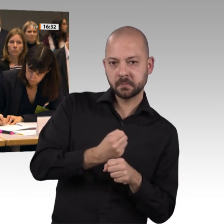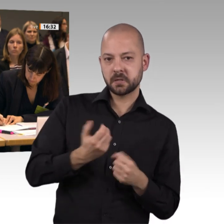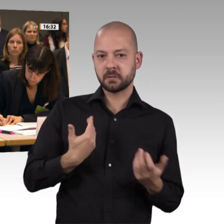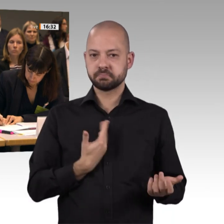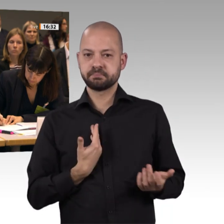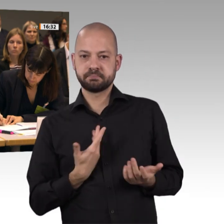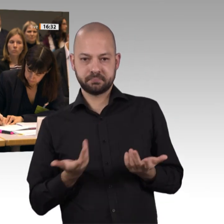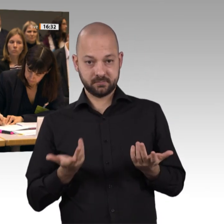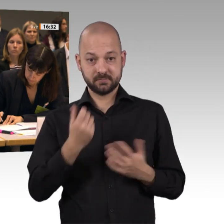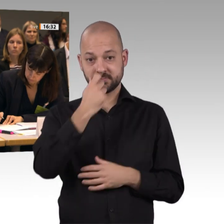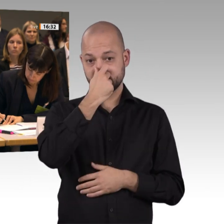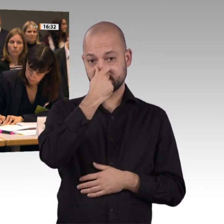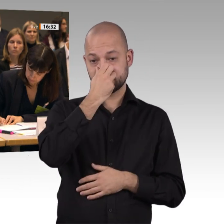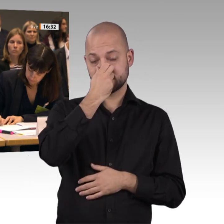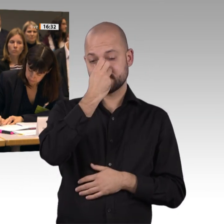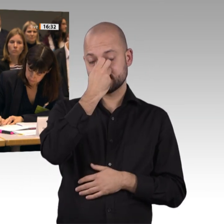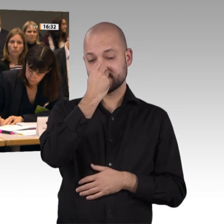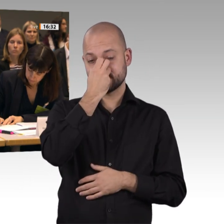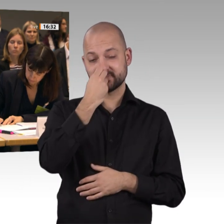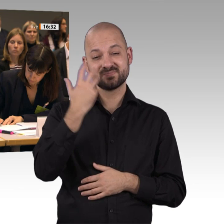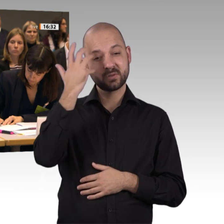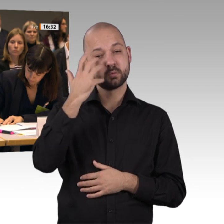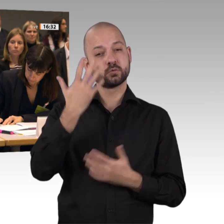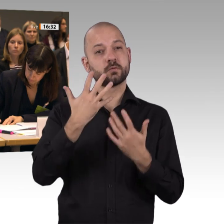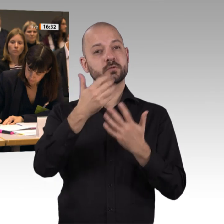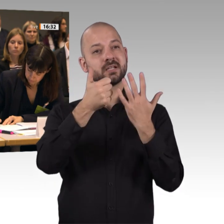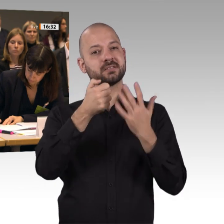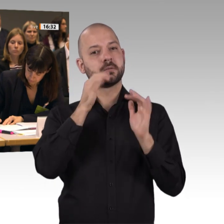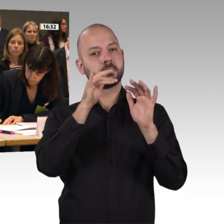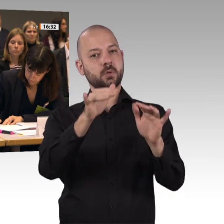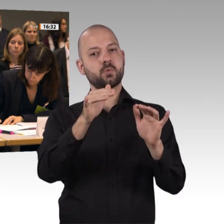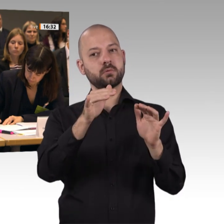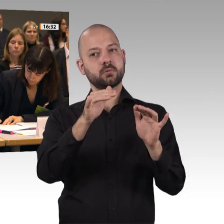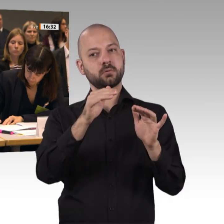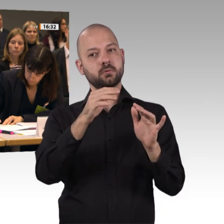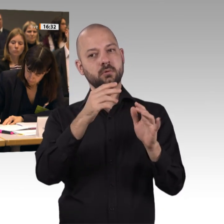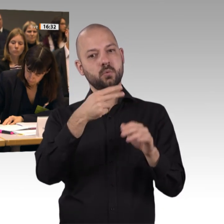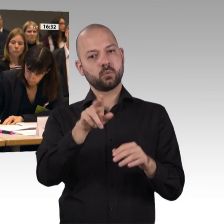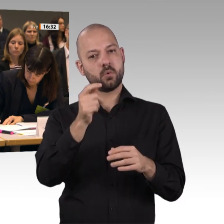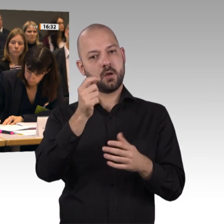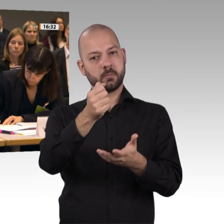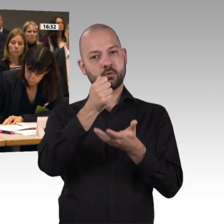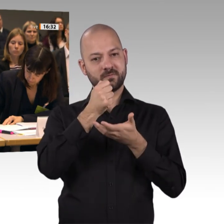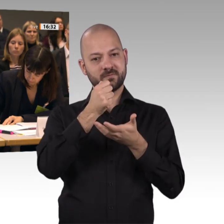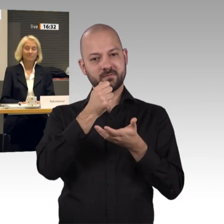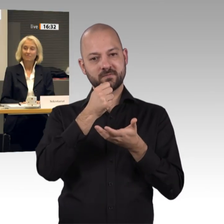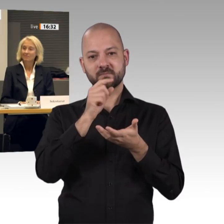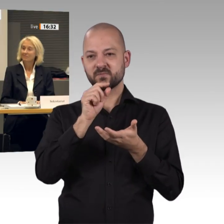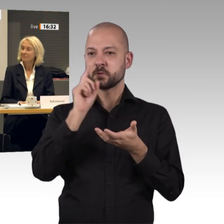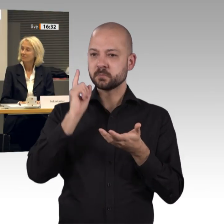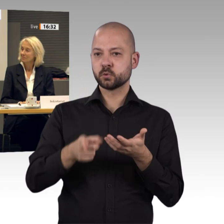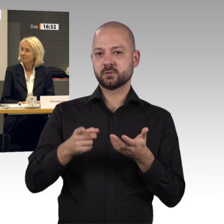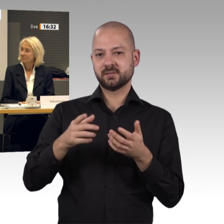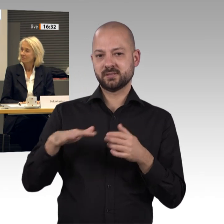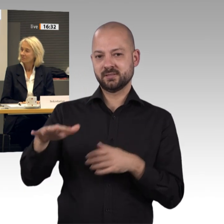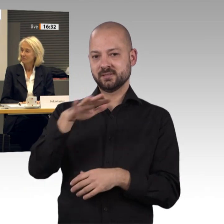Dynamisierung einzubauen, damit natürlich diese qualifizierten Kräfte, die da jetzt angestellt werden, auch Tarifsteigerungen erfahren können.